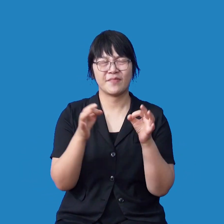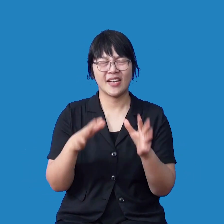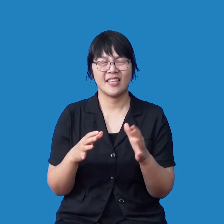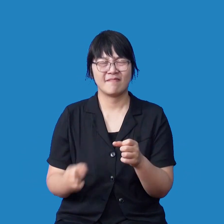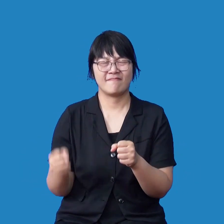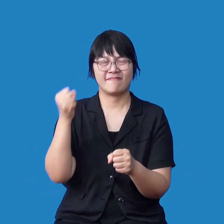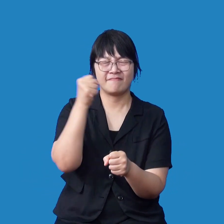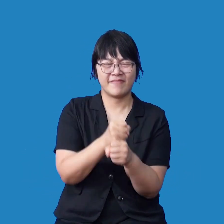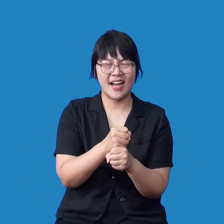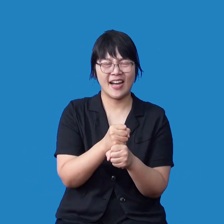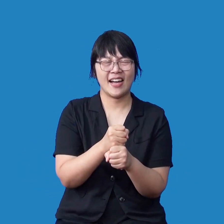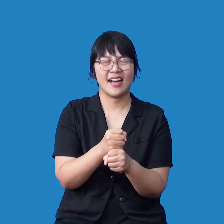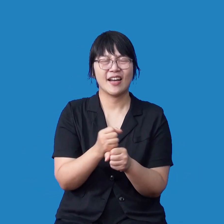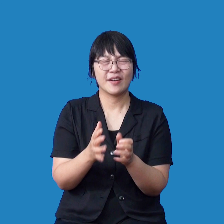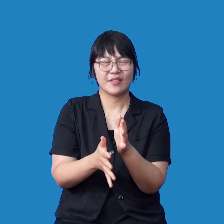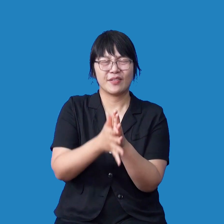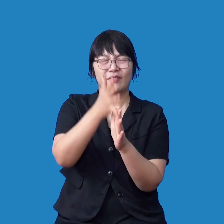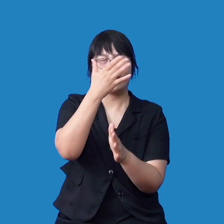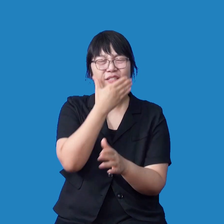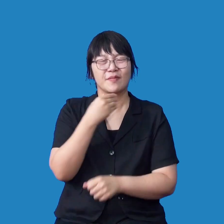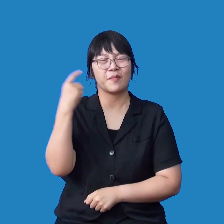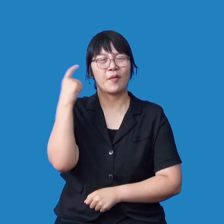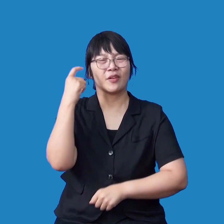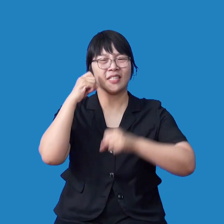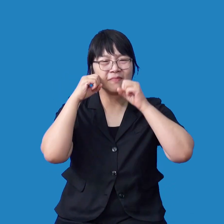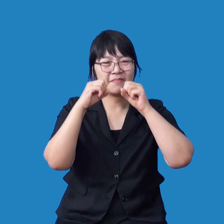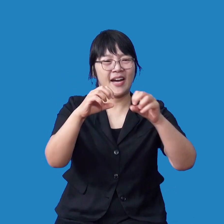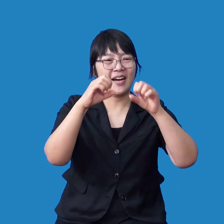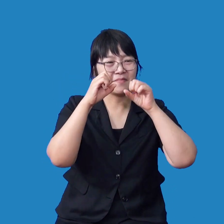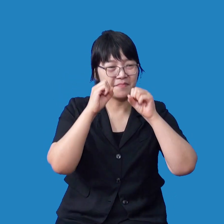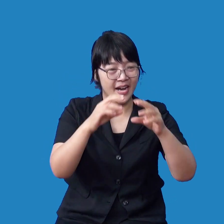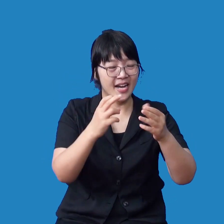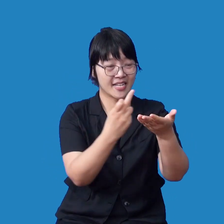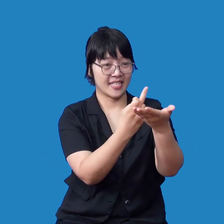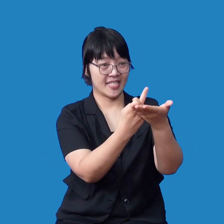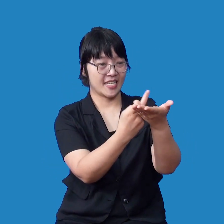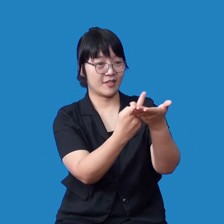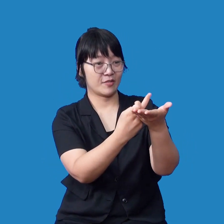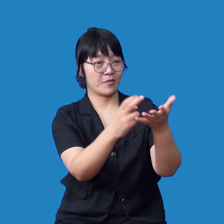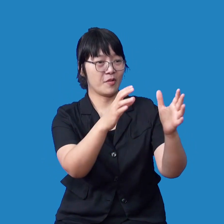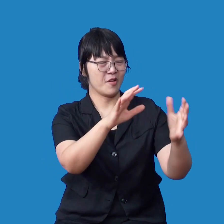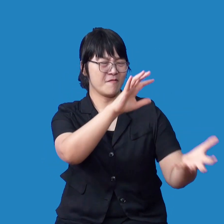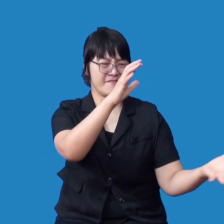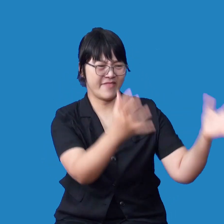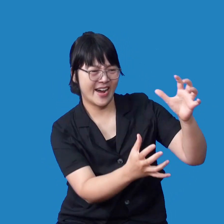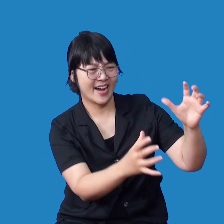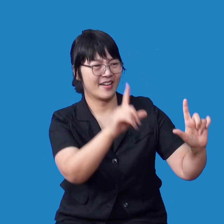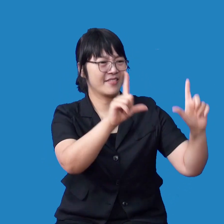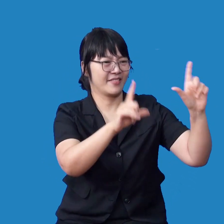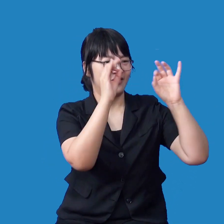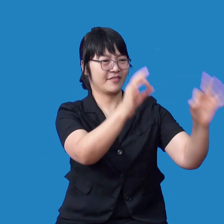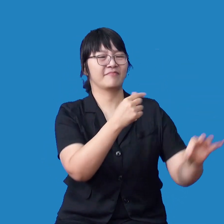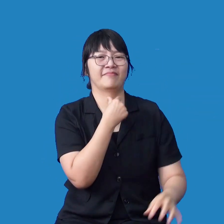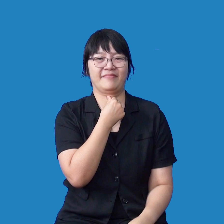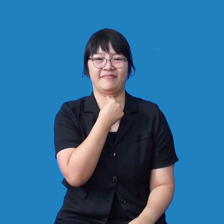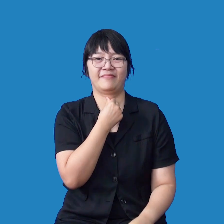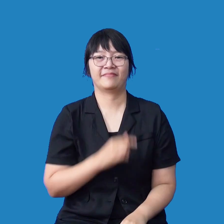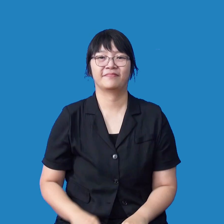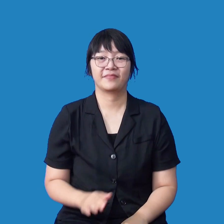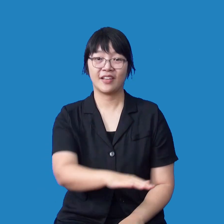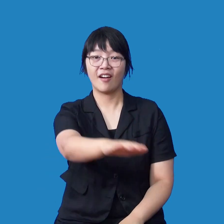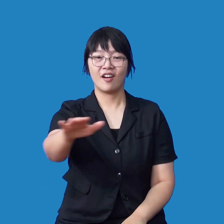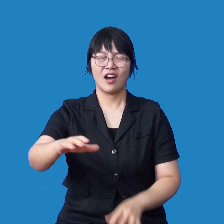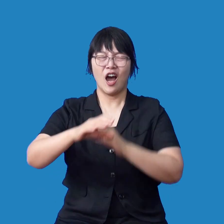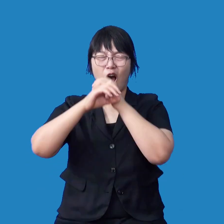블레싱 도시 복음화 이 선포를 통해서 제주가 한번 변하는 모습을 보고 싶어요. 여러분,